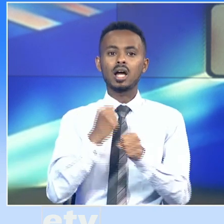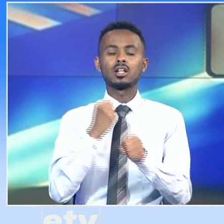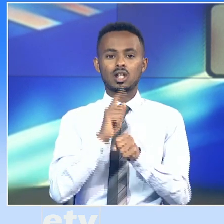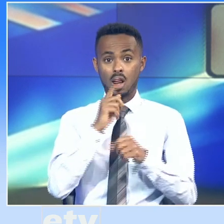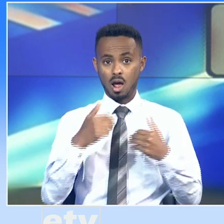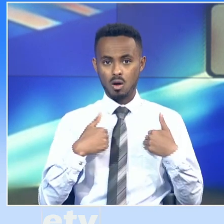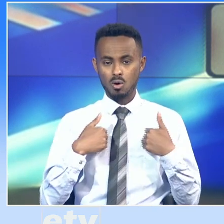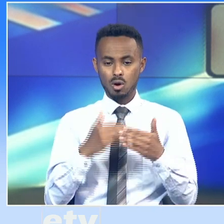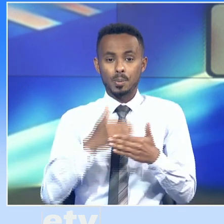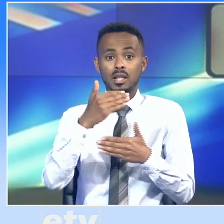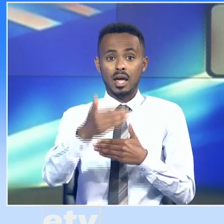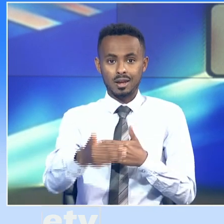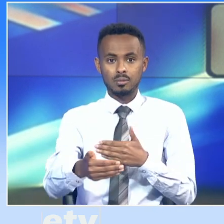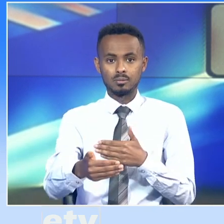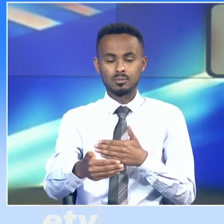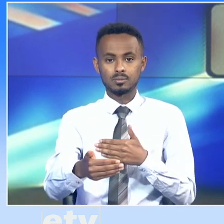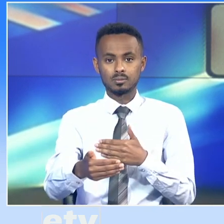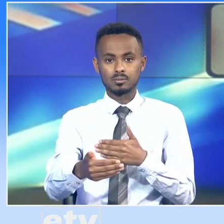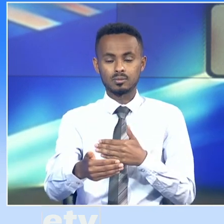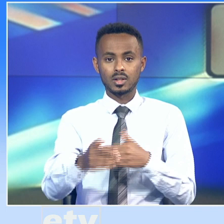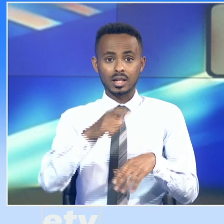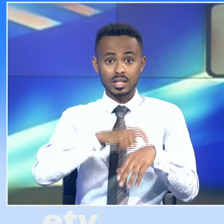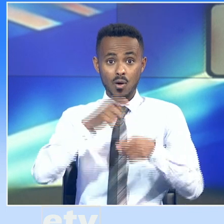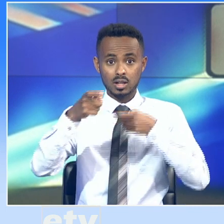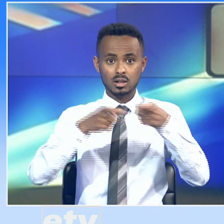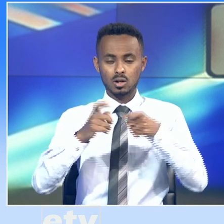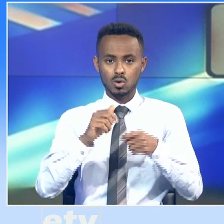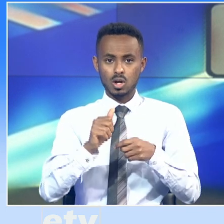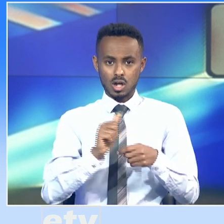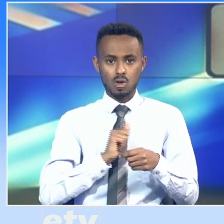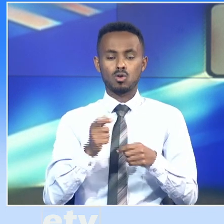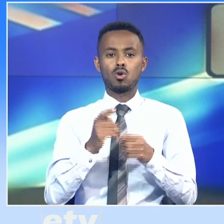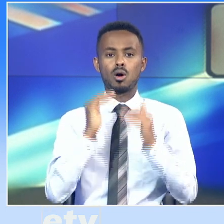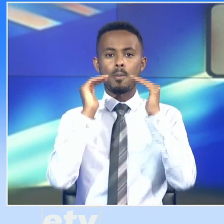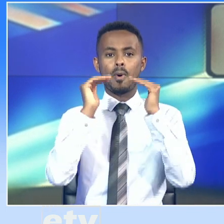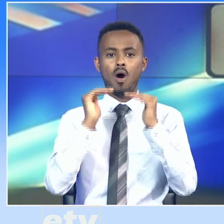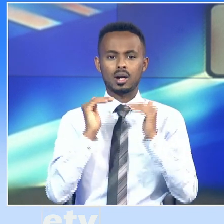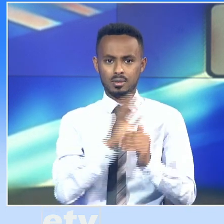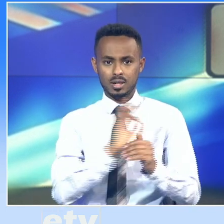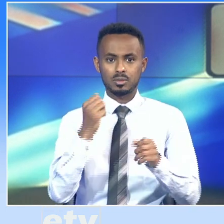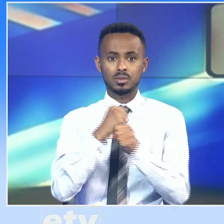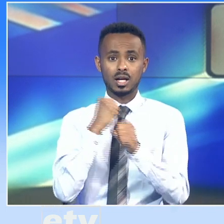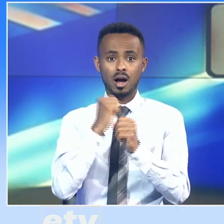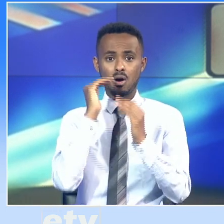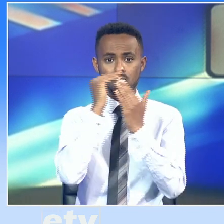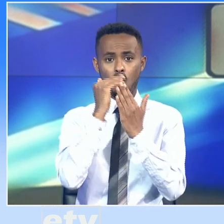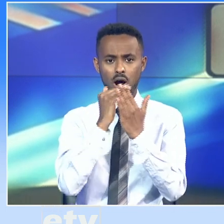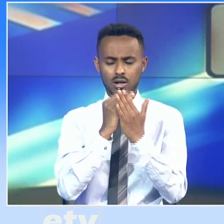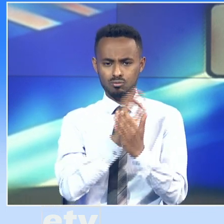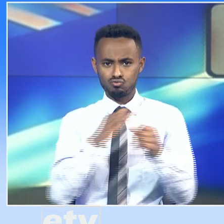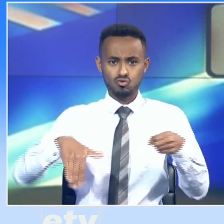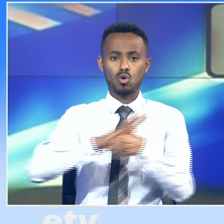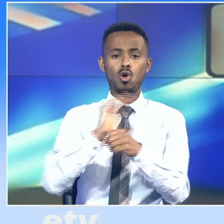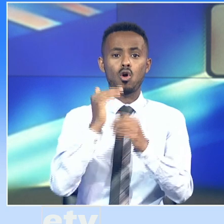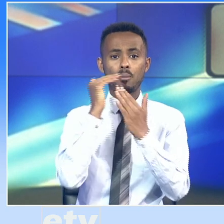ነው ያለው። በቀጣይነትም ጊዜያዊ አስተዳደሩም የራሱ የሆነ መዋቅር በደንብ የሚሰራ መዋቅር ሙሉ የሆነ